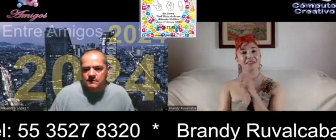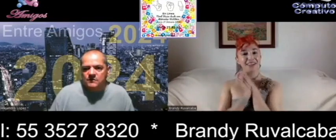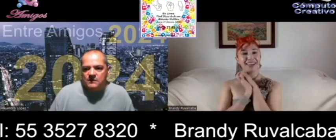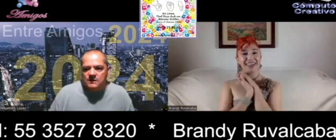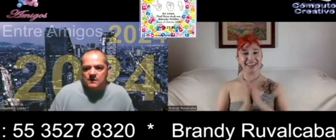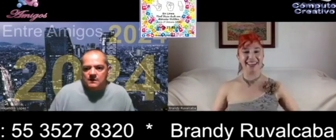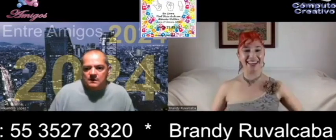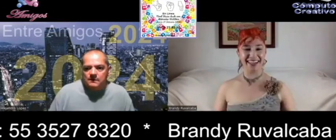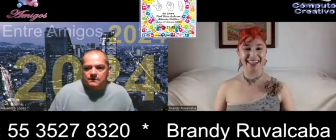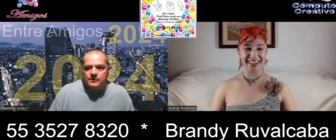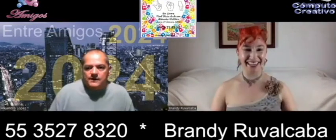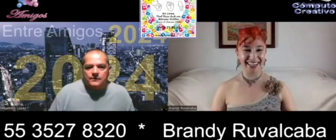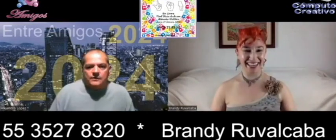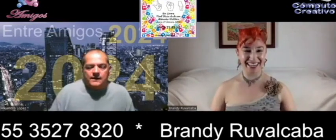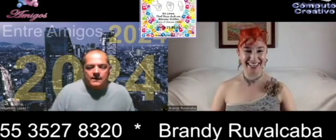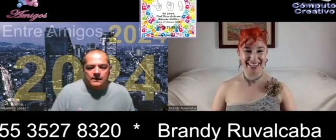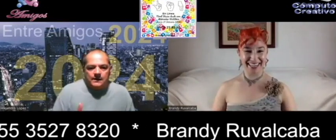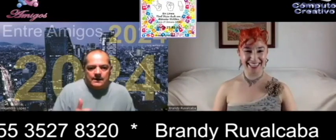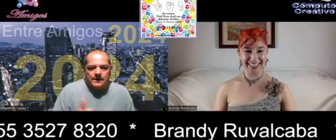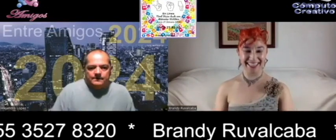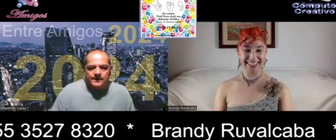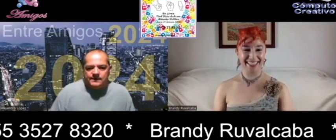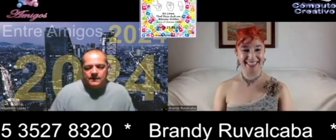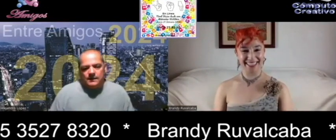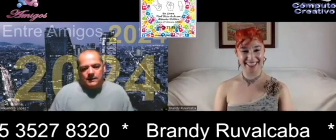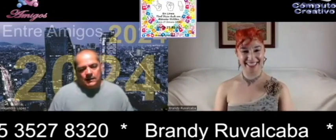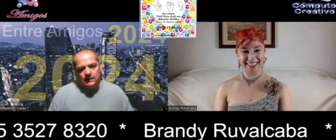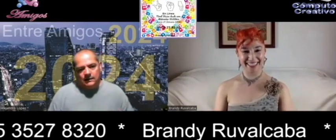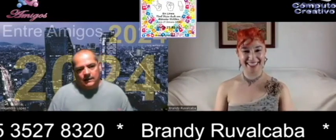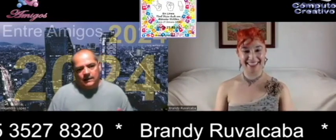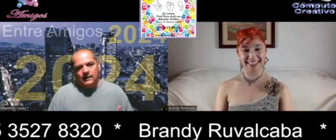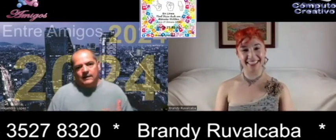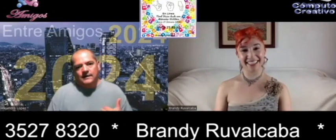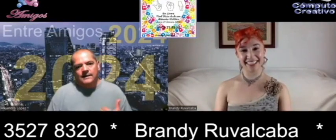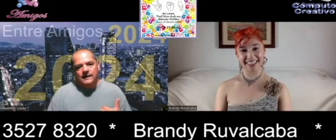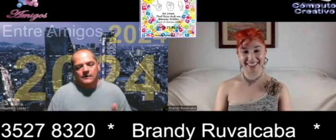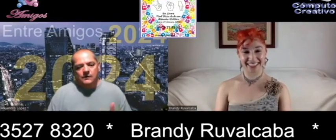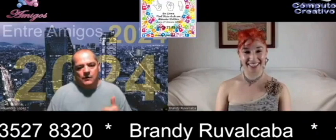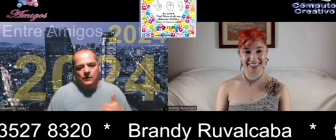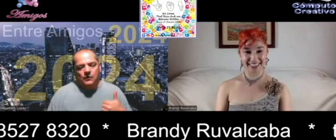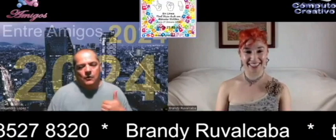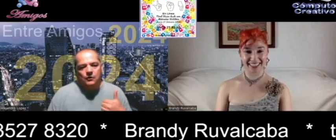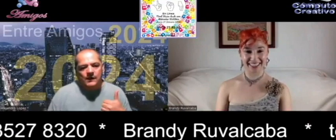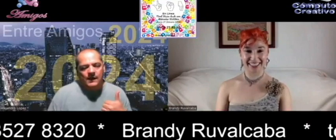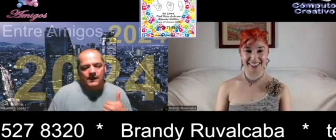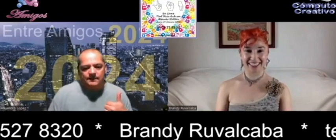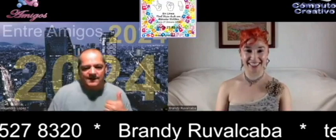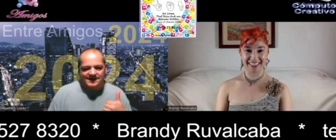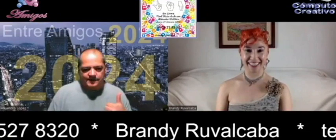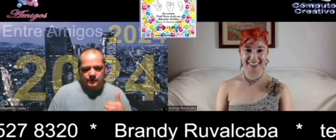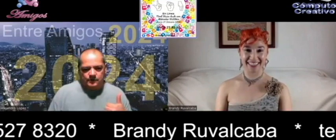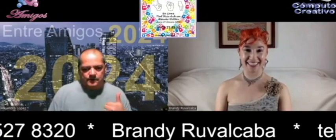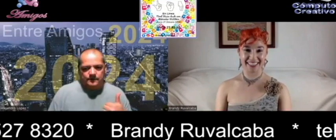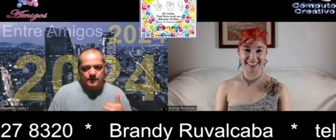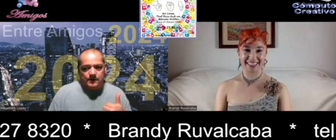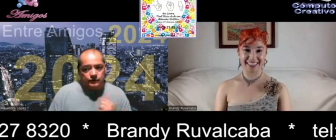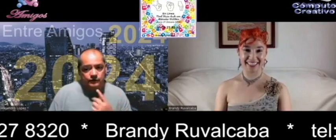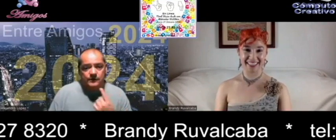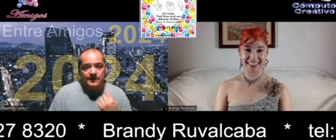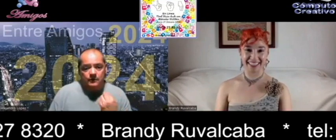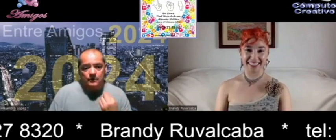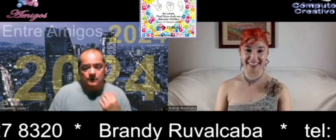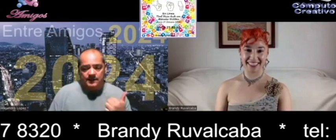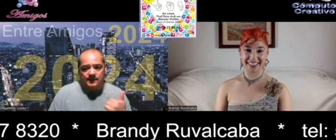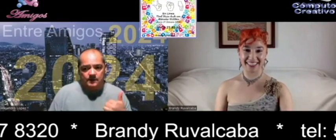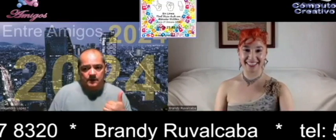¿sí? Porque creo que aparte de tener una alimentación, y no